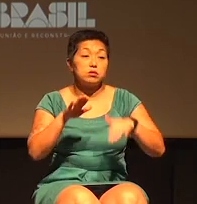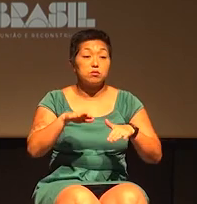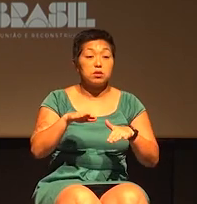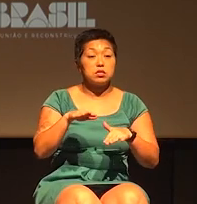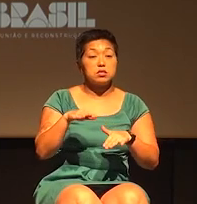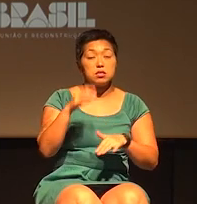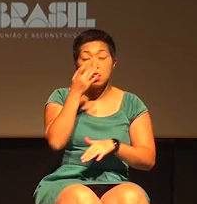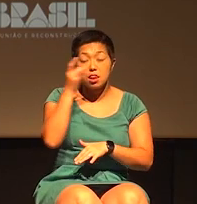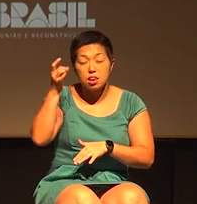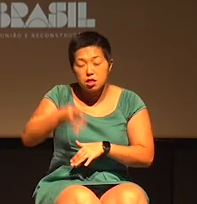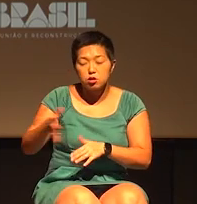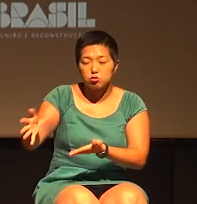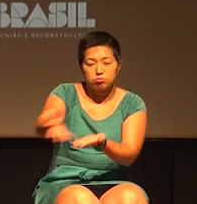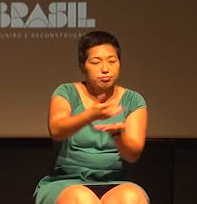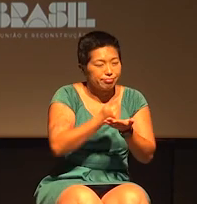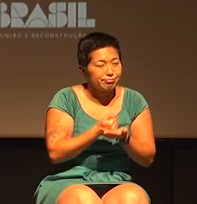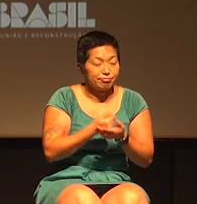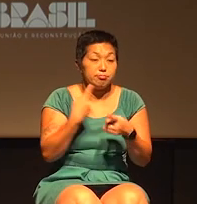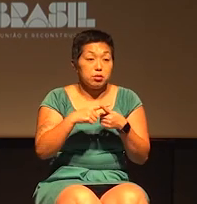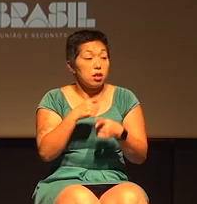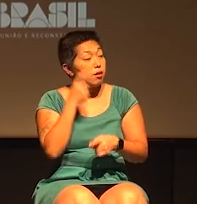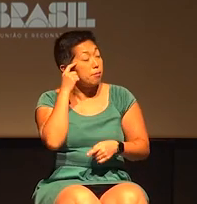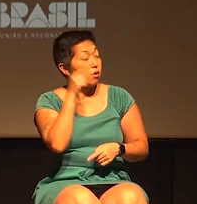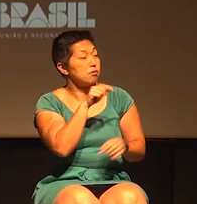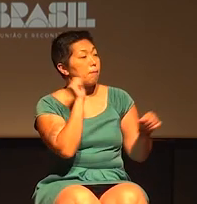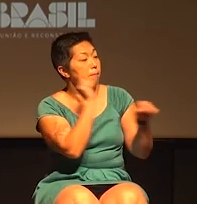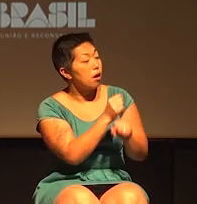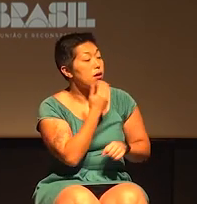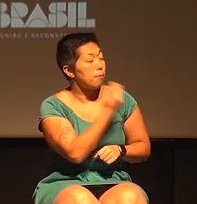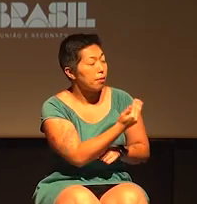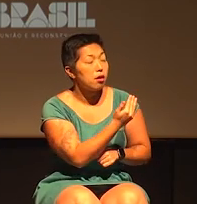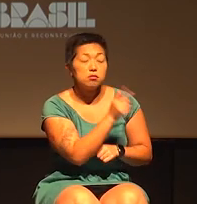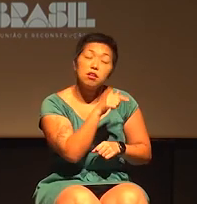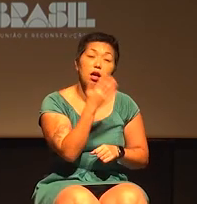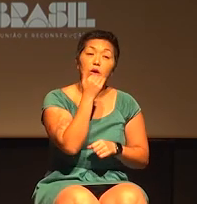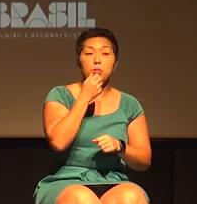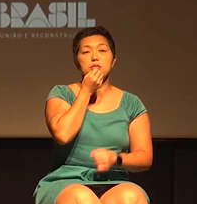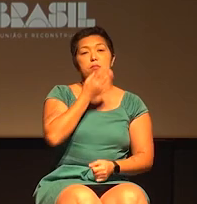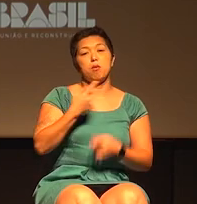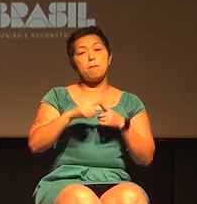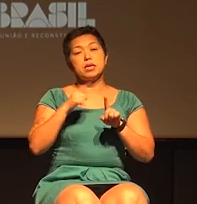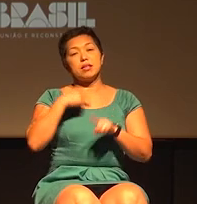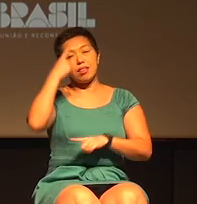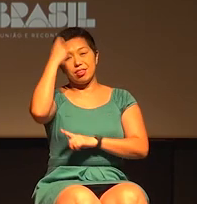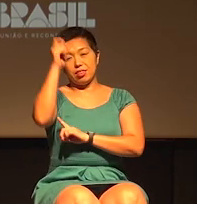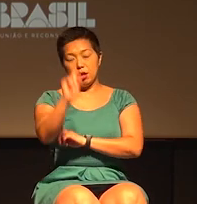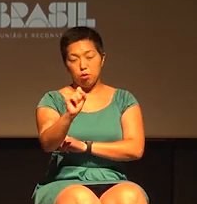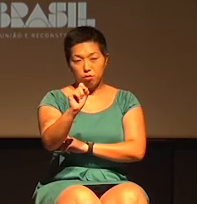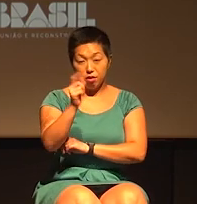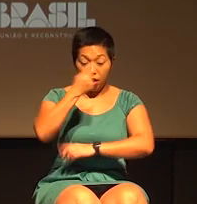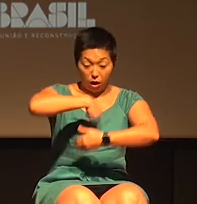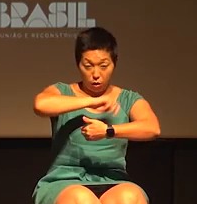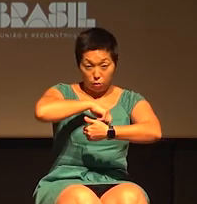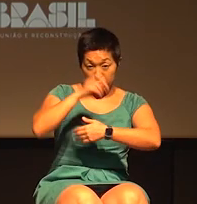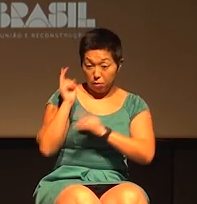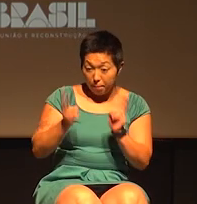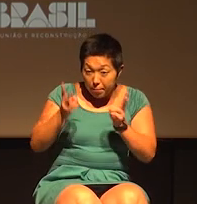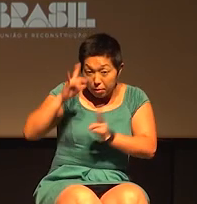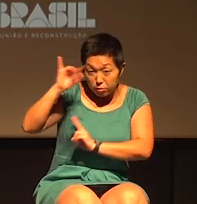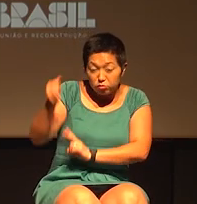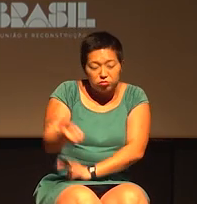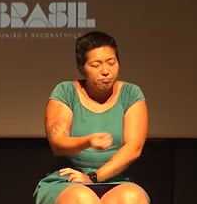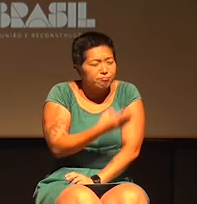um dia eles cober fal Nossa mas a comida é boa e eles param lá e a e a ideia é sempre fazer essa comida no dia